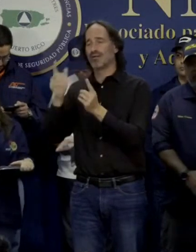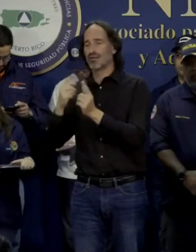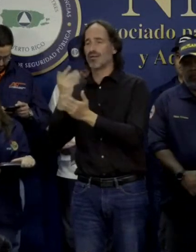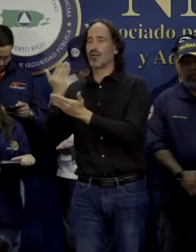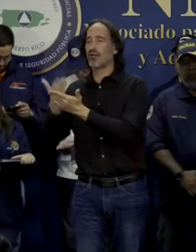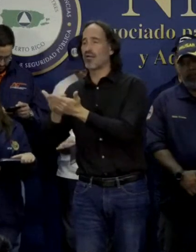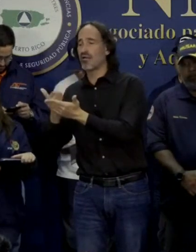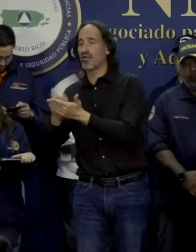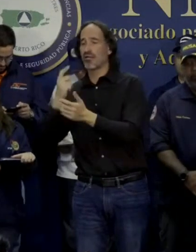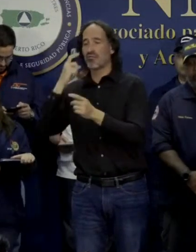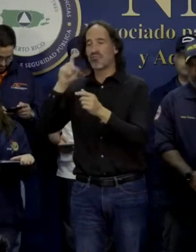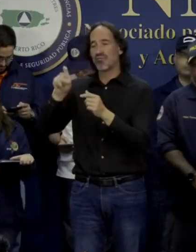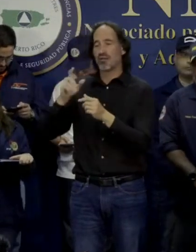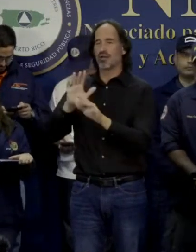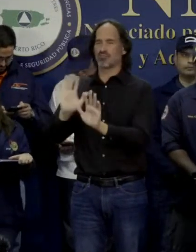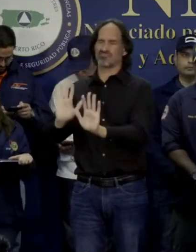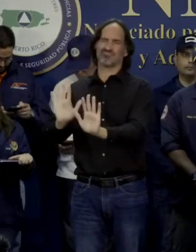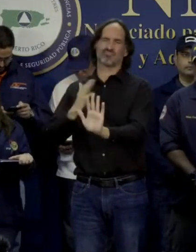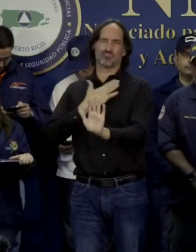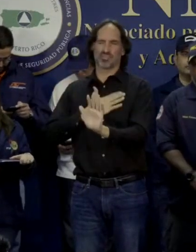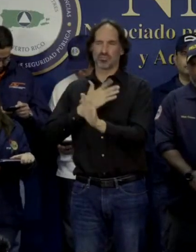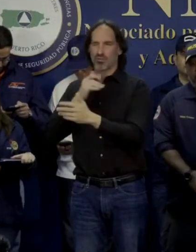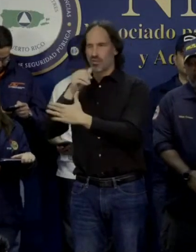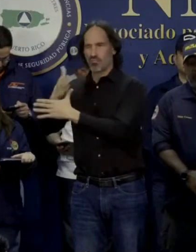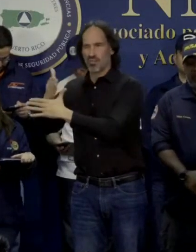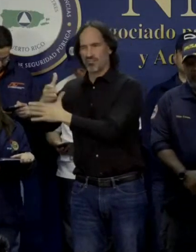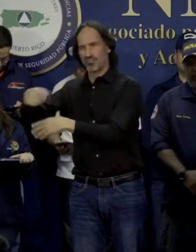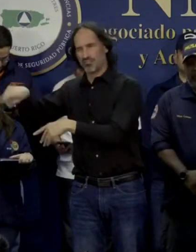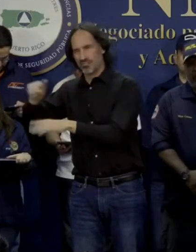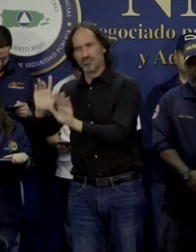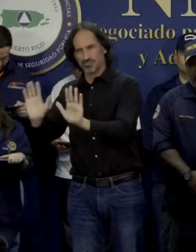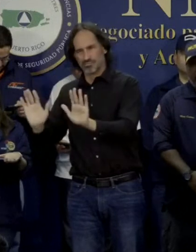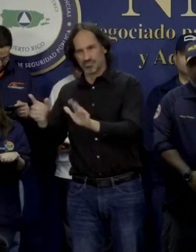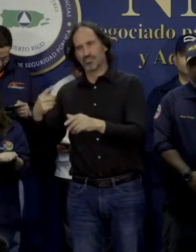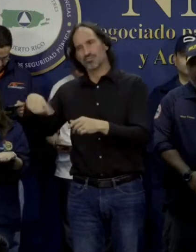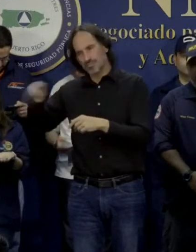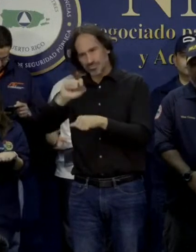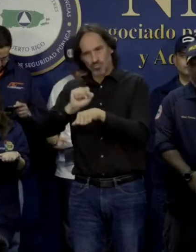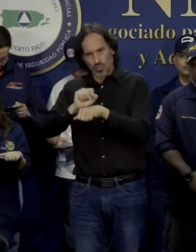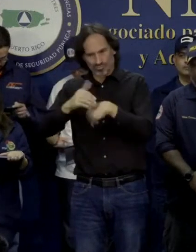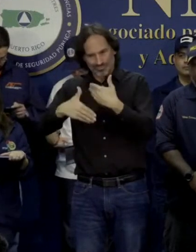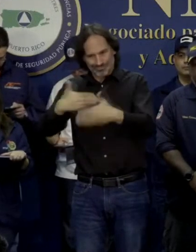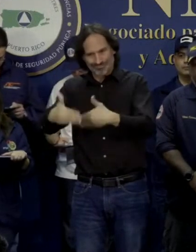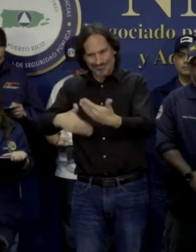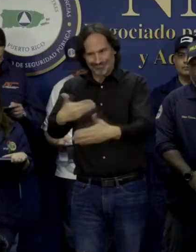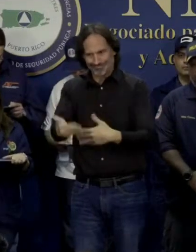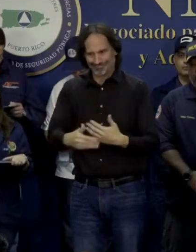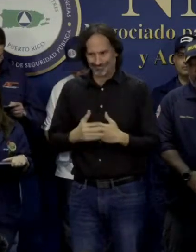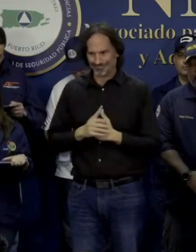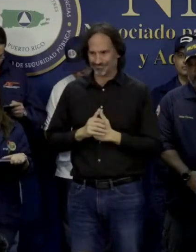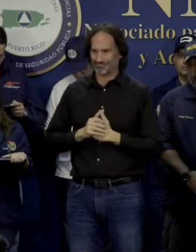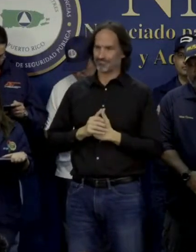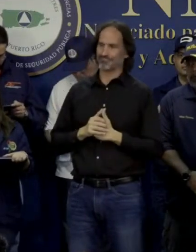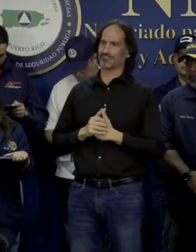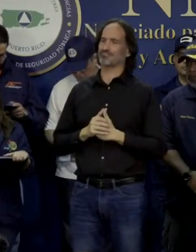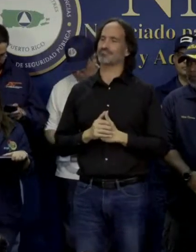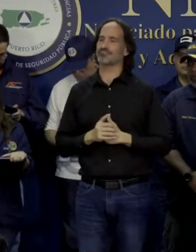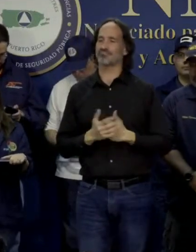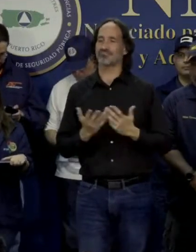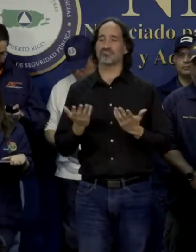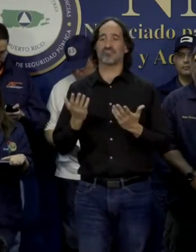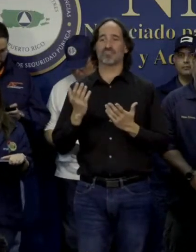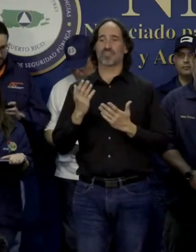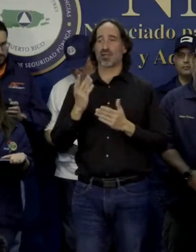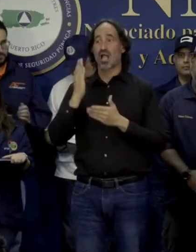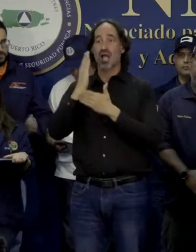aquí, inmediata. O sea, no, aquí no existe. No existe llamada que no se esté atendiendo o texto